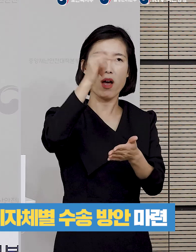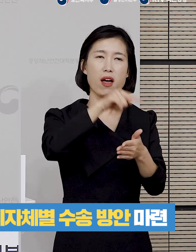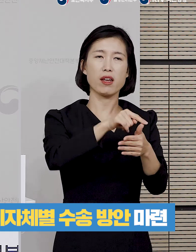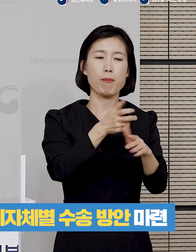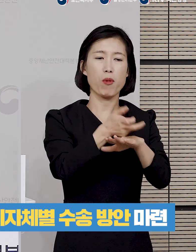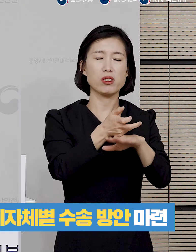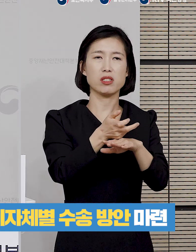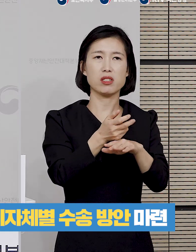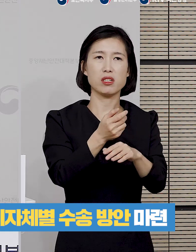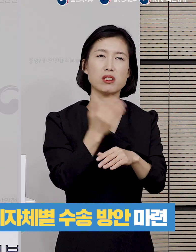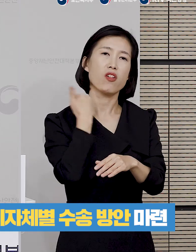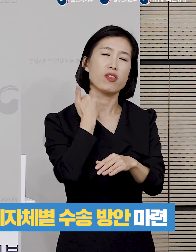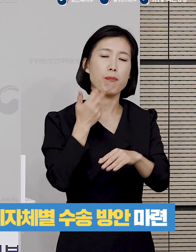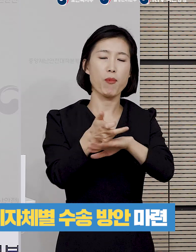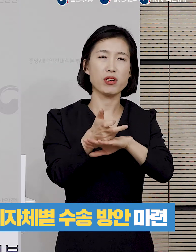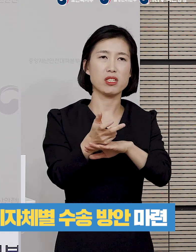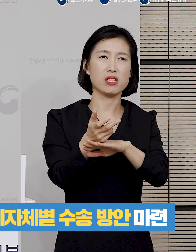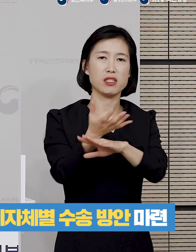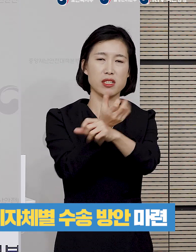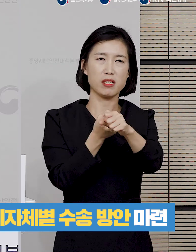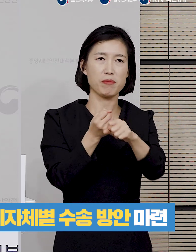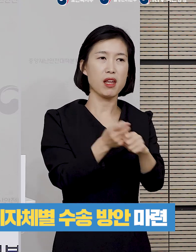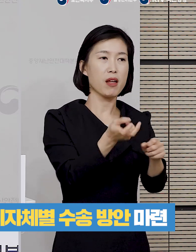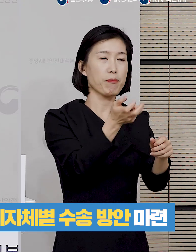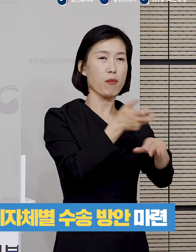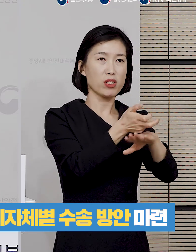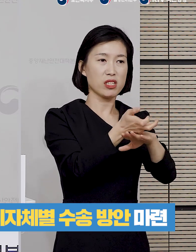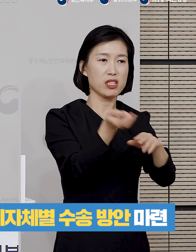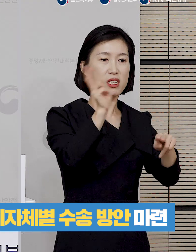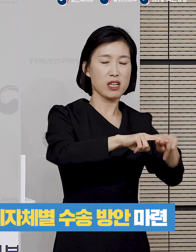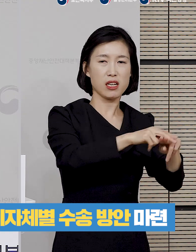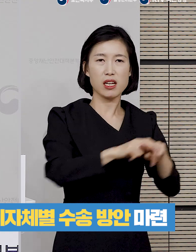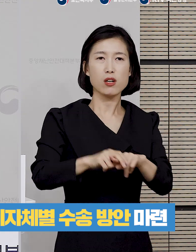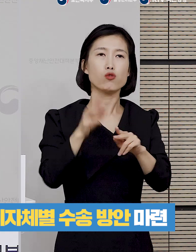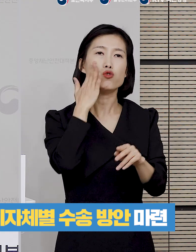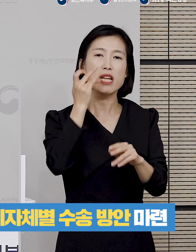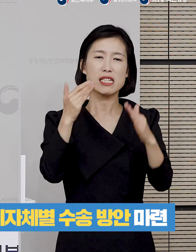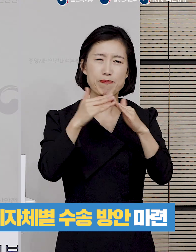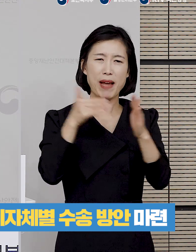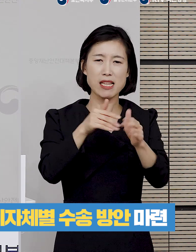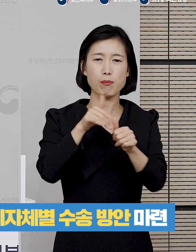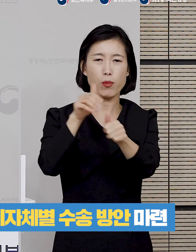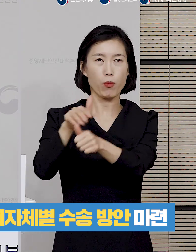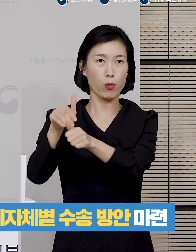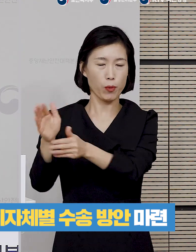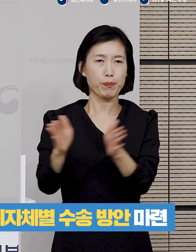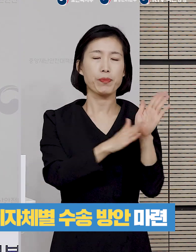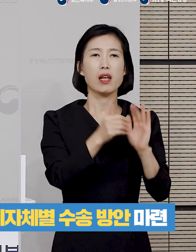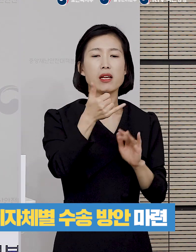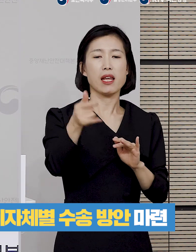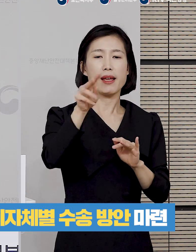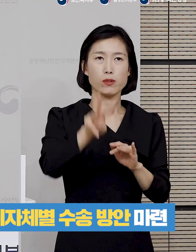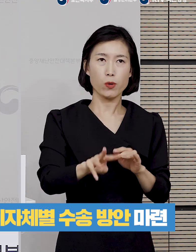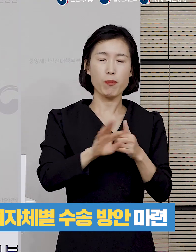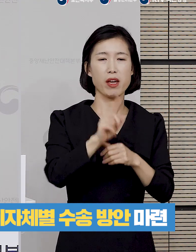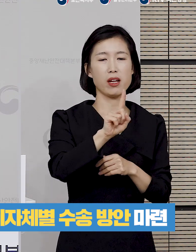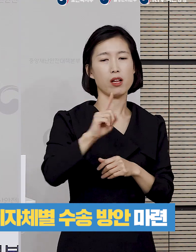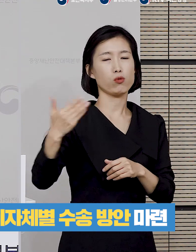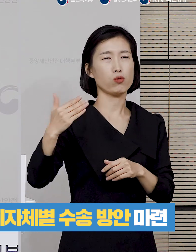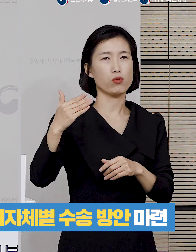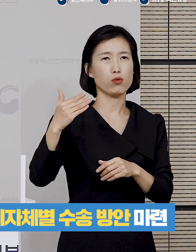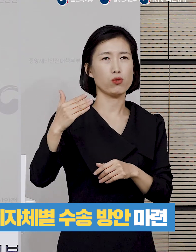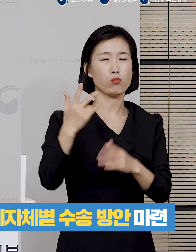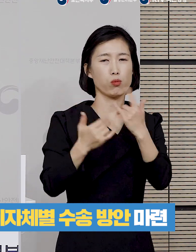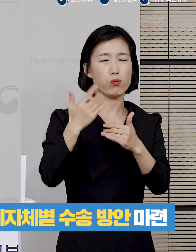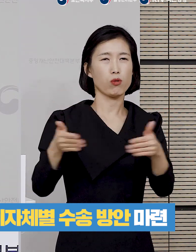아예 인천공항에 전세 버스를 투입을 해서 직접 저 작은 이 대상자를 태워서 자 탭으로 이동을 시킵니다 그리고